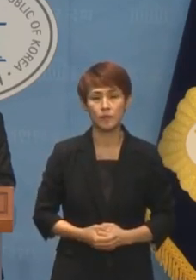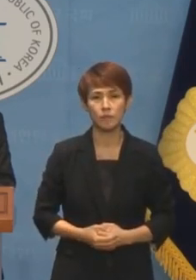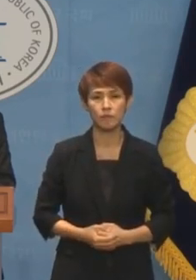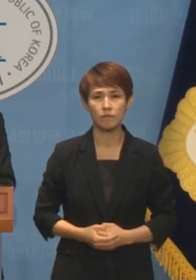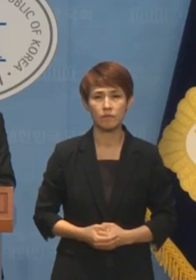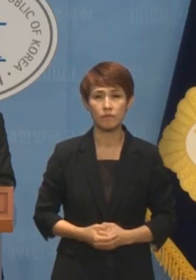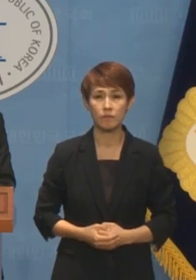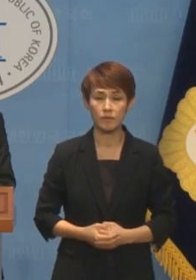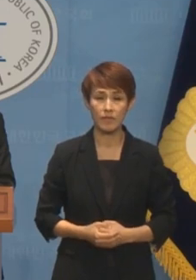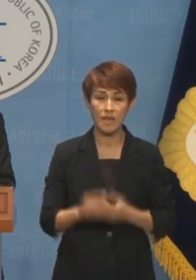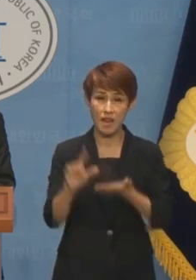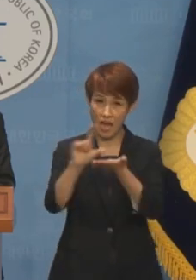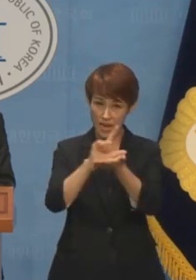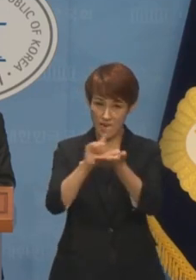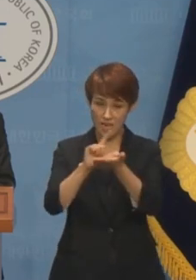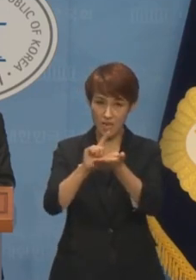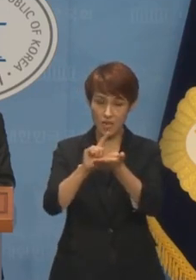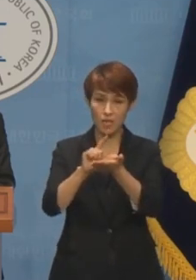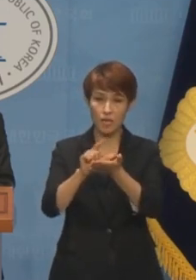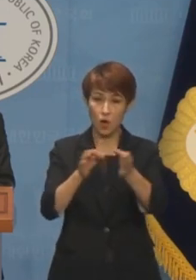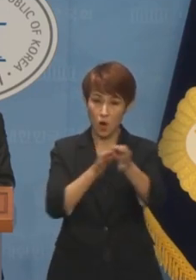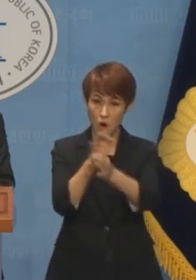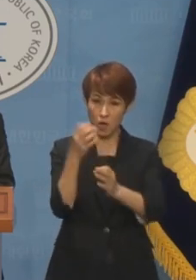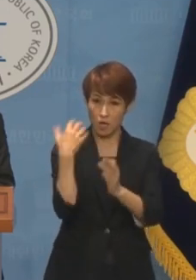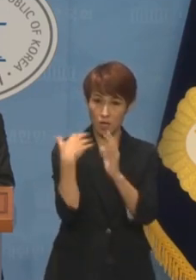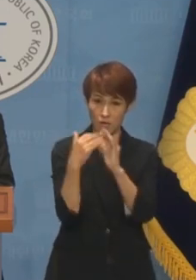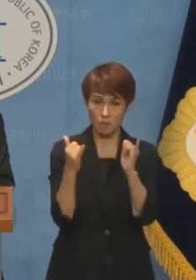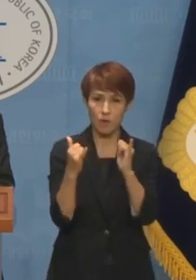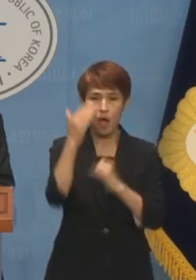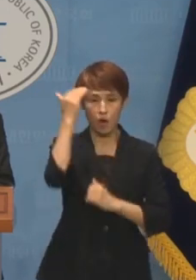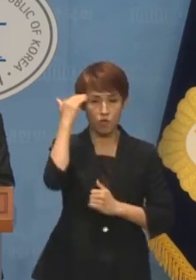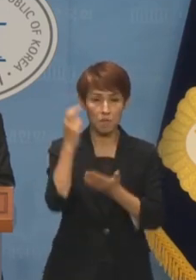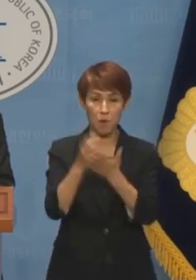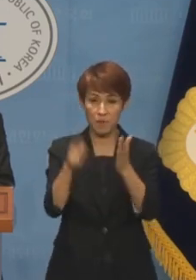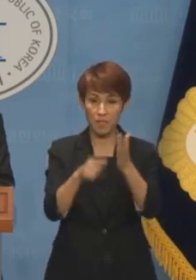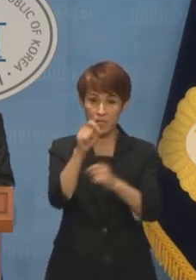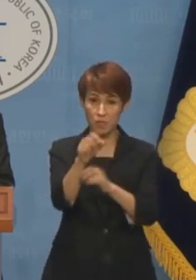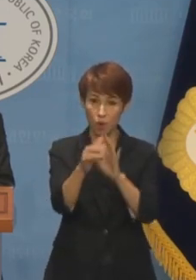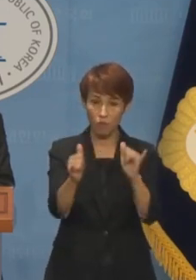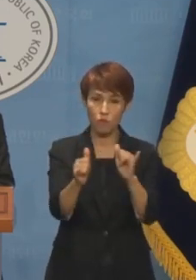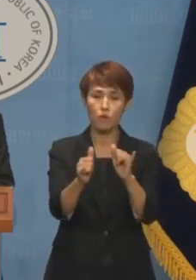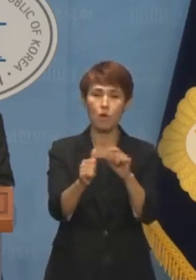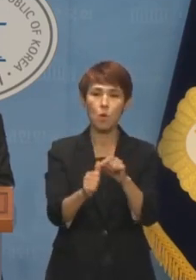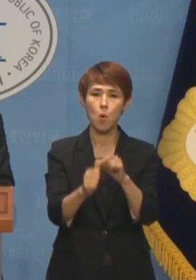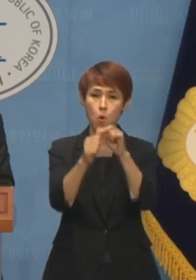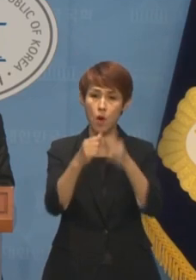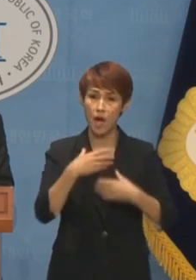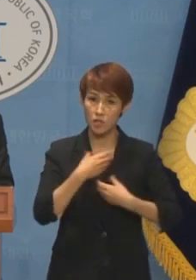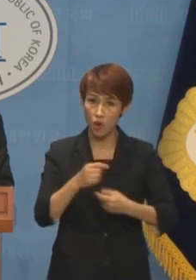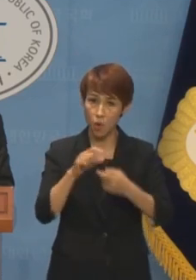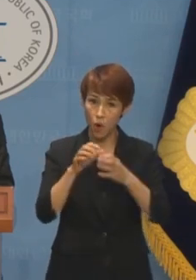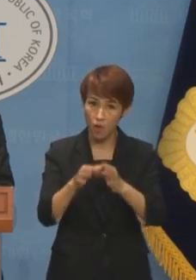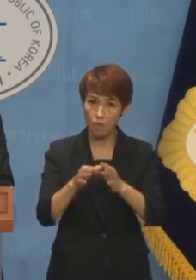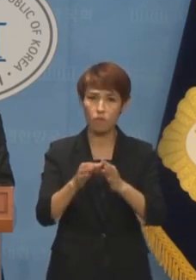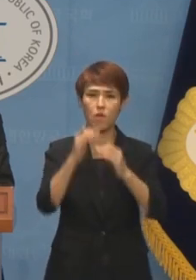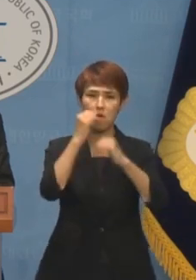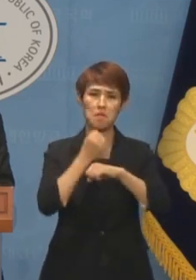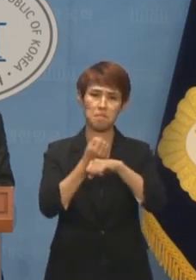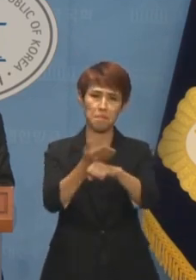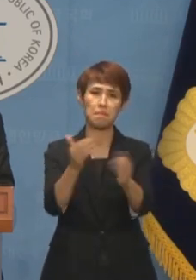보도에 따르면 라인 야후 경영진이 라인 한국 법인 직원들에게 고용 안정성에 대해 언급했다고